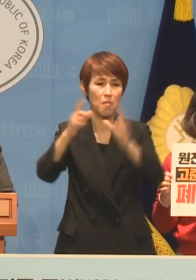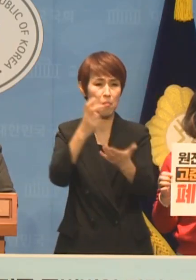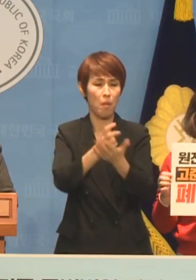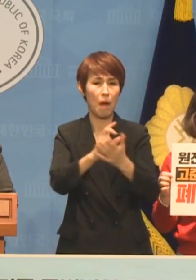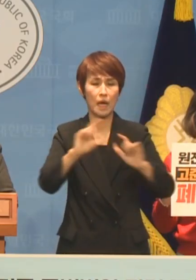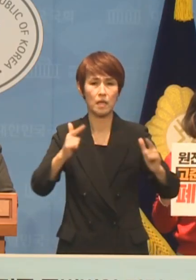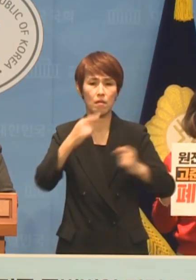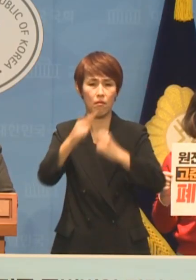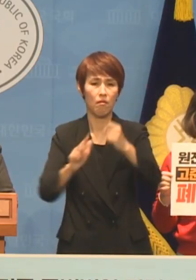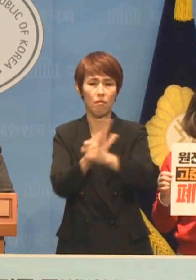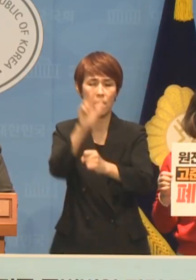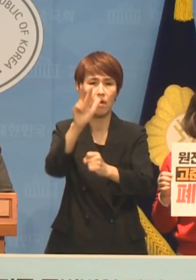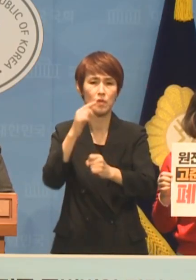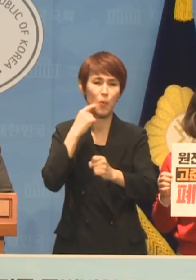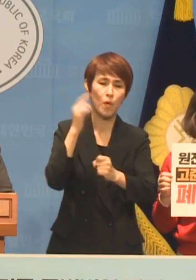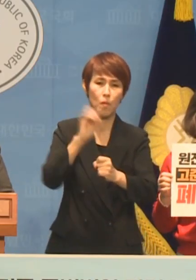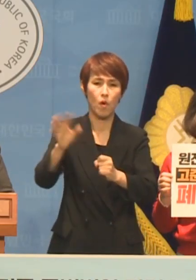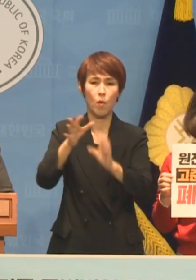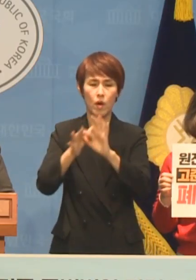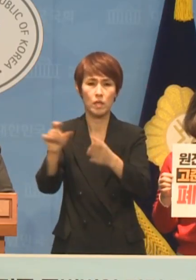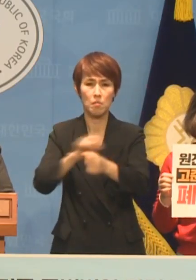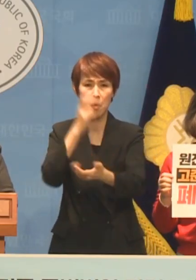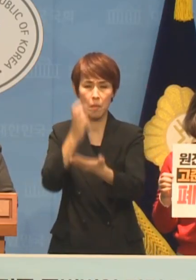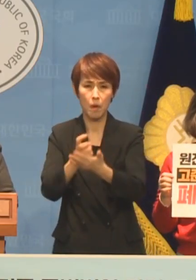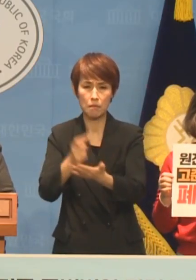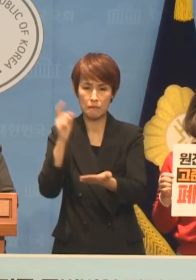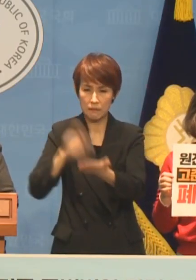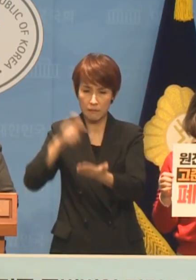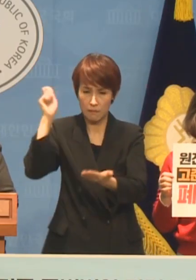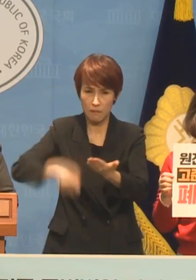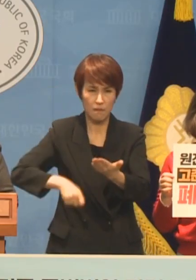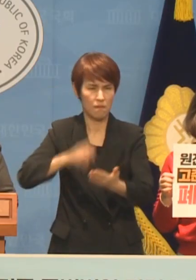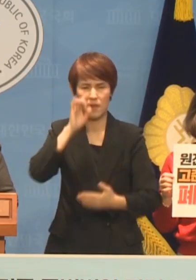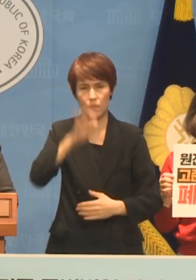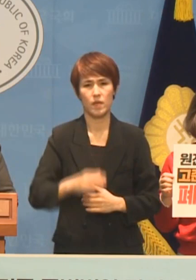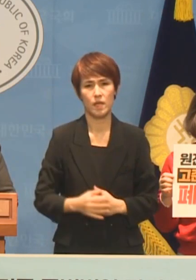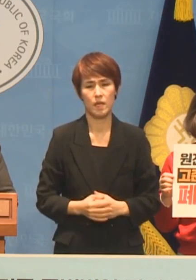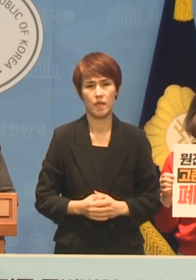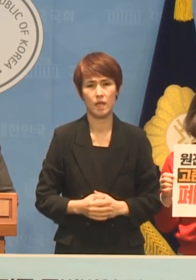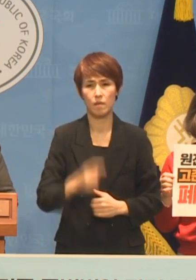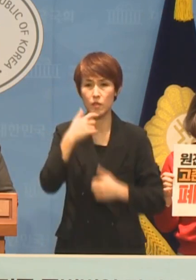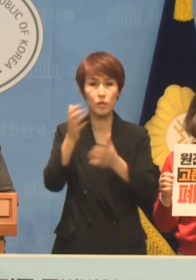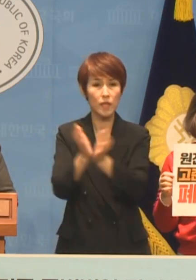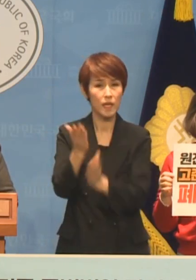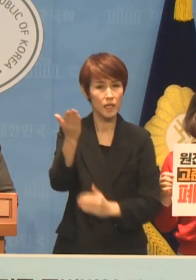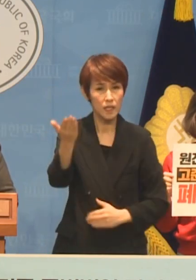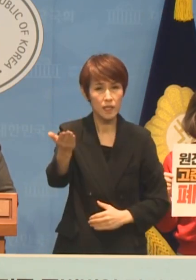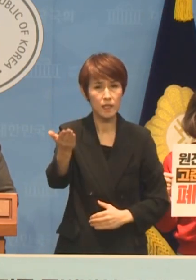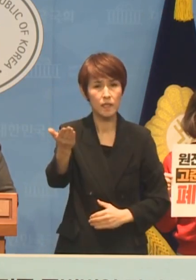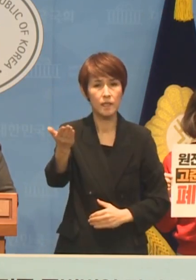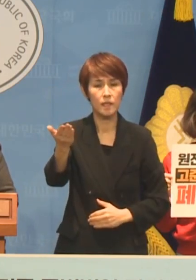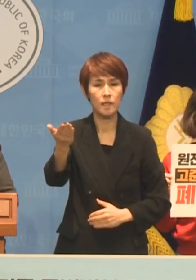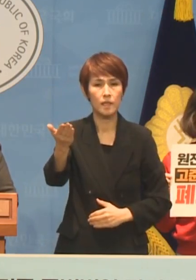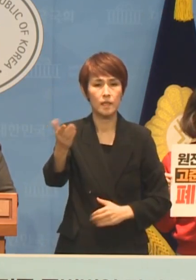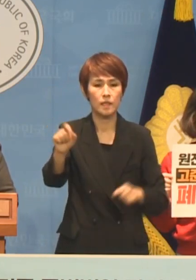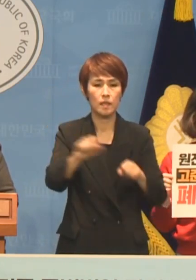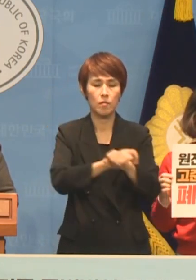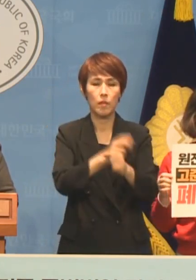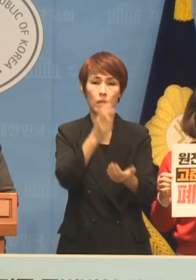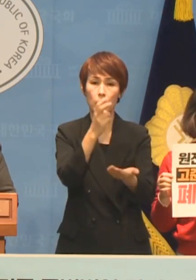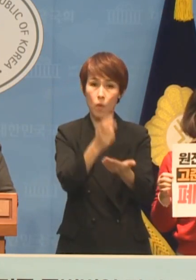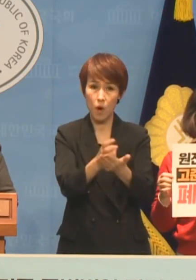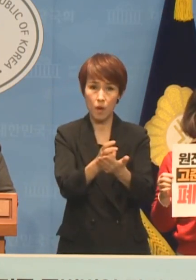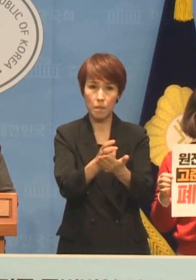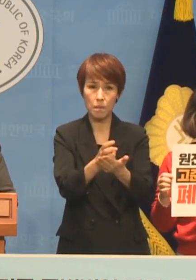고준위 특별법을 이렇게 시급히 지금 처리할 일이 아니다. 그래서 민주당이 이 특별법에 대해서 지금